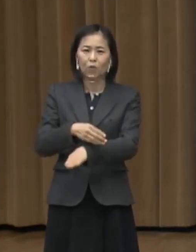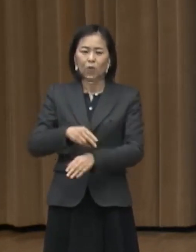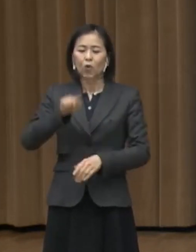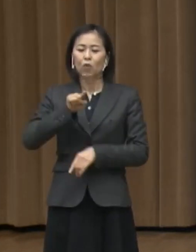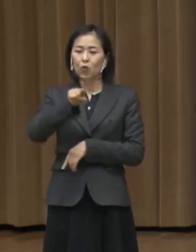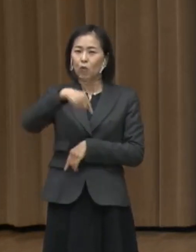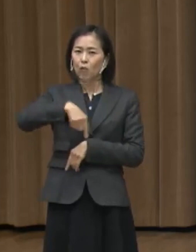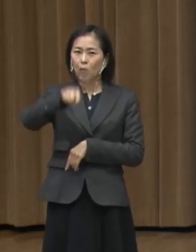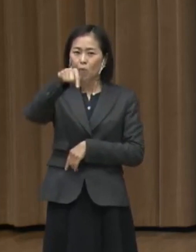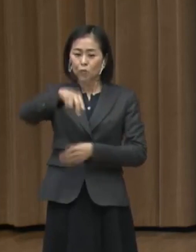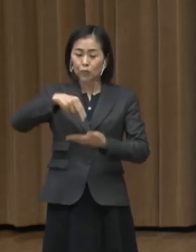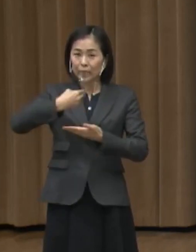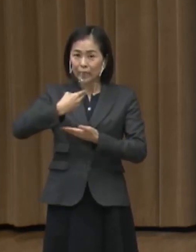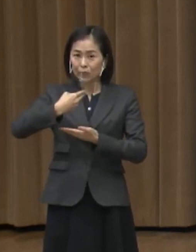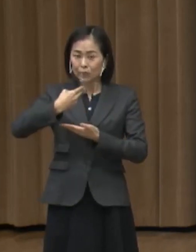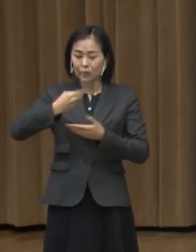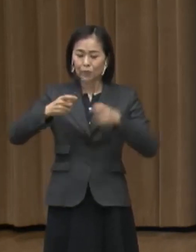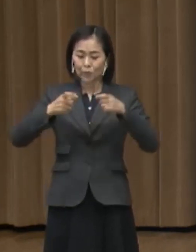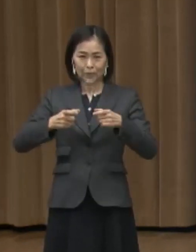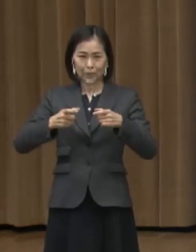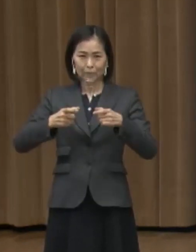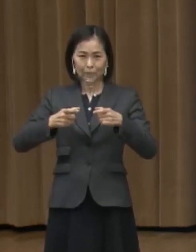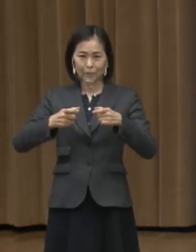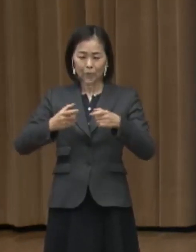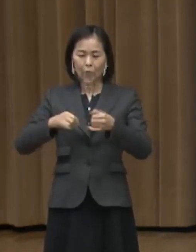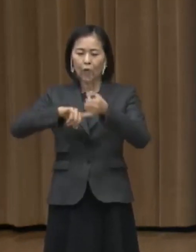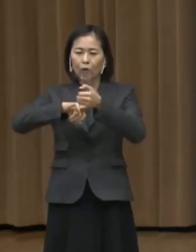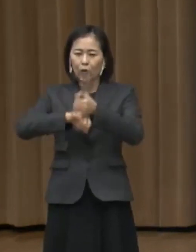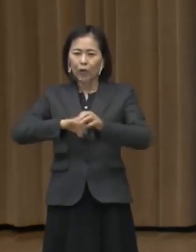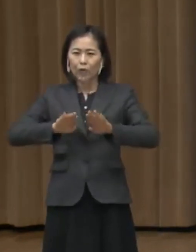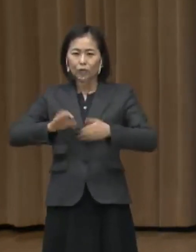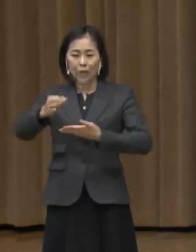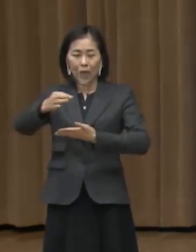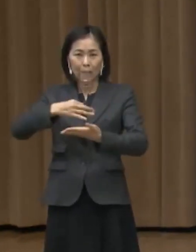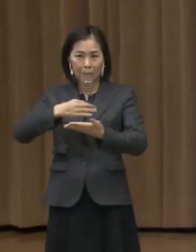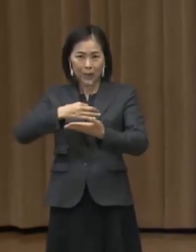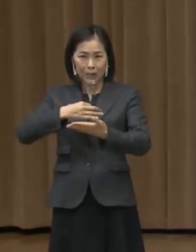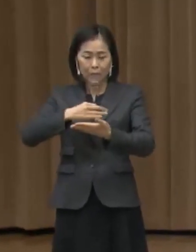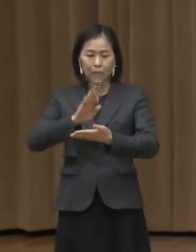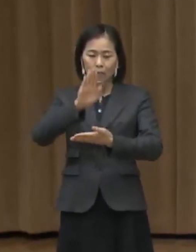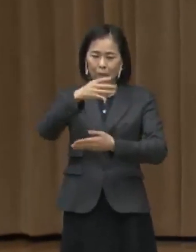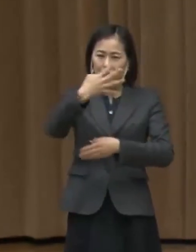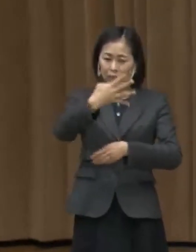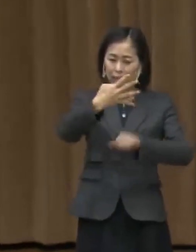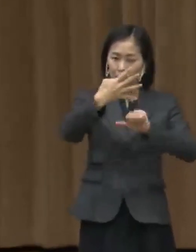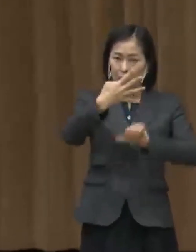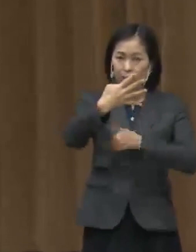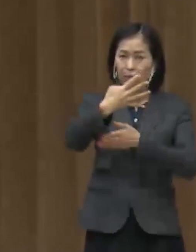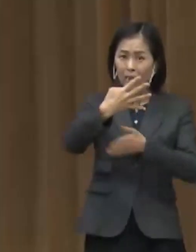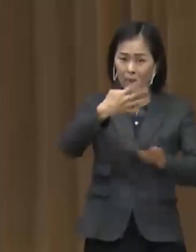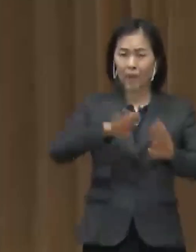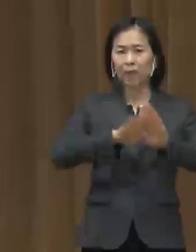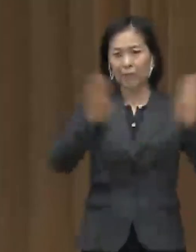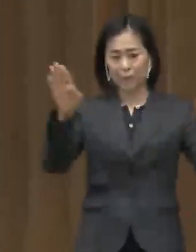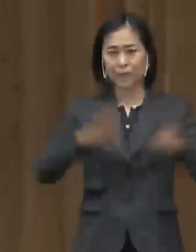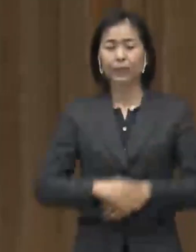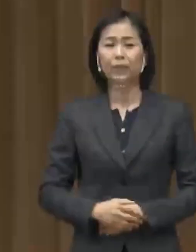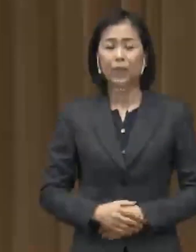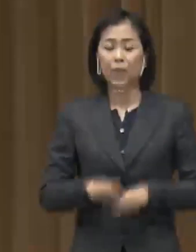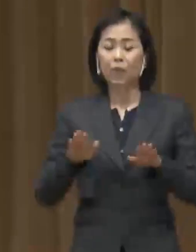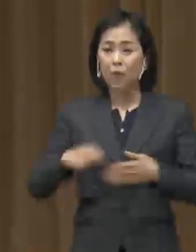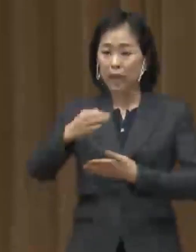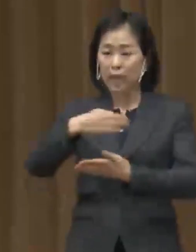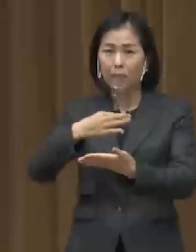事券の予約販売を4月5日より再開をいたします。今回販売をする